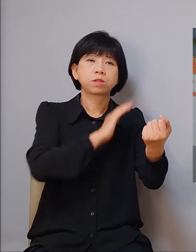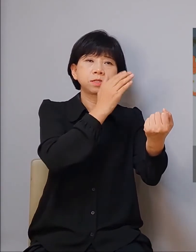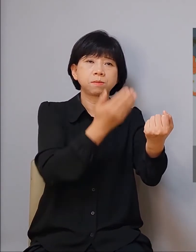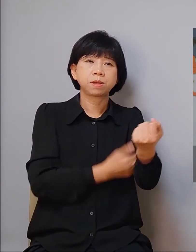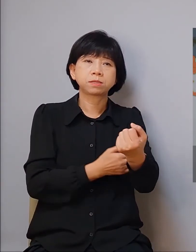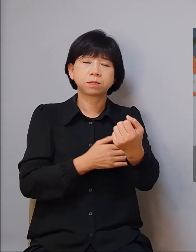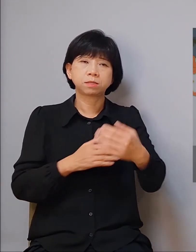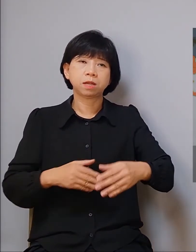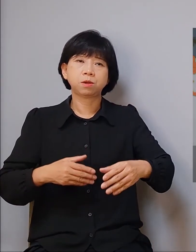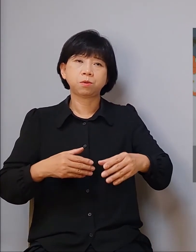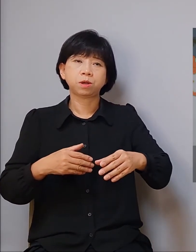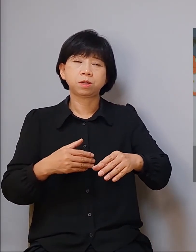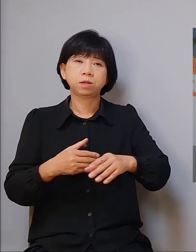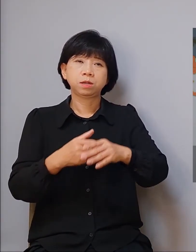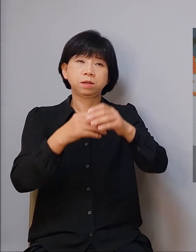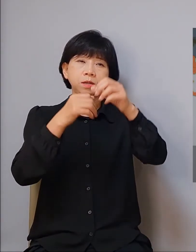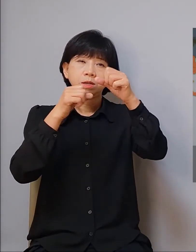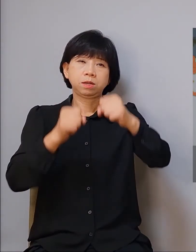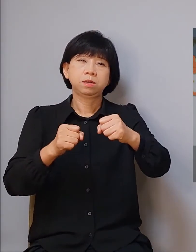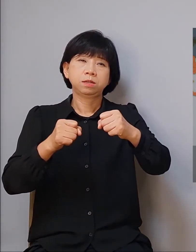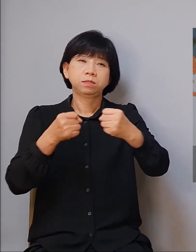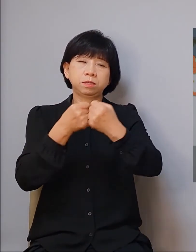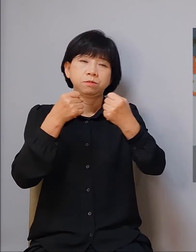마귀 권세 맞서 싸워